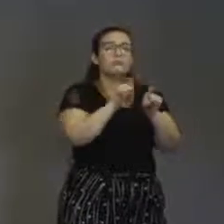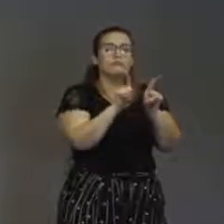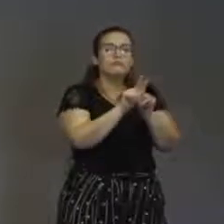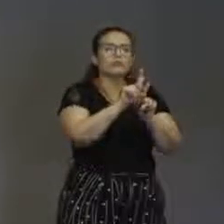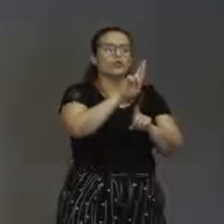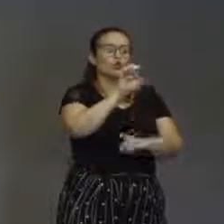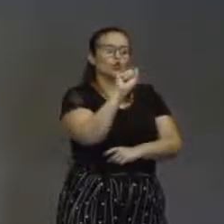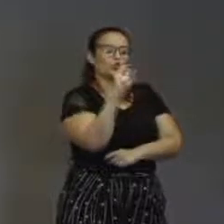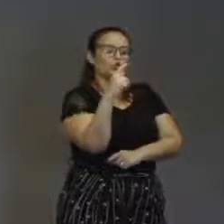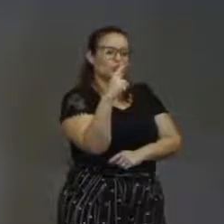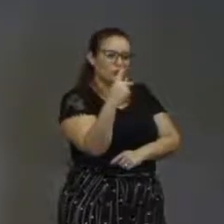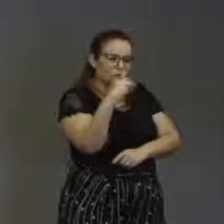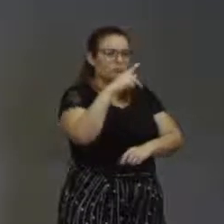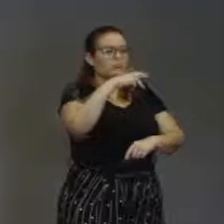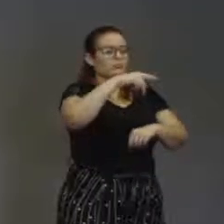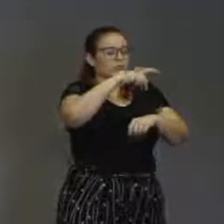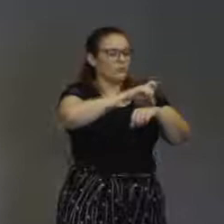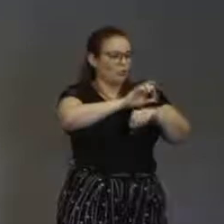de São Paulo, na USP.